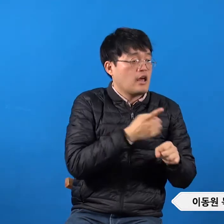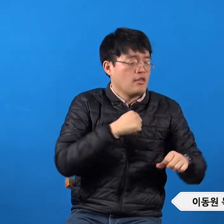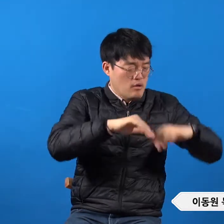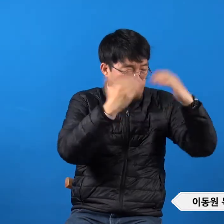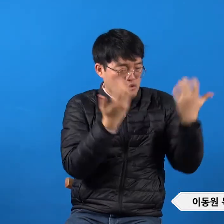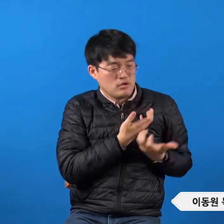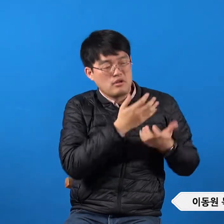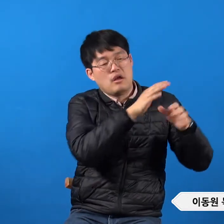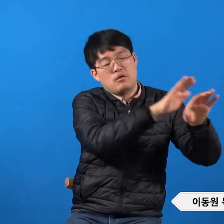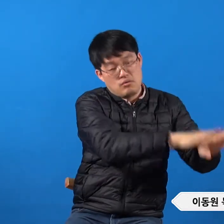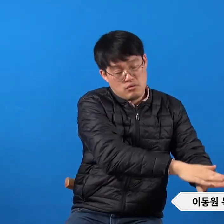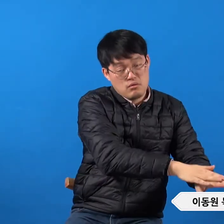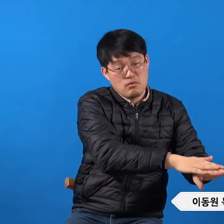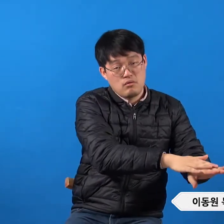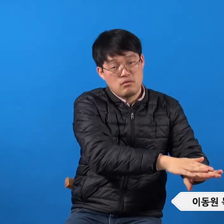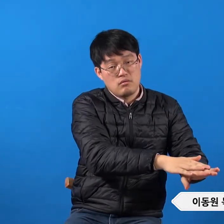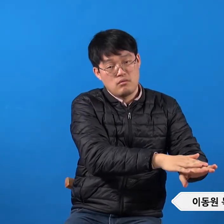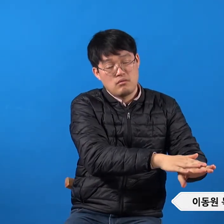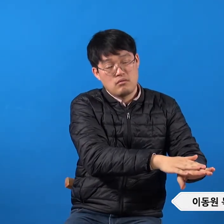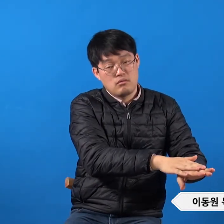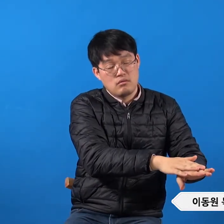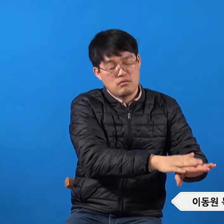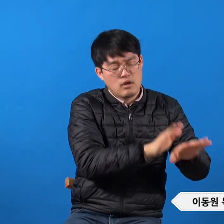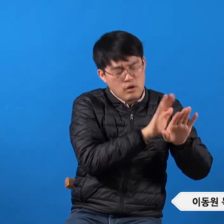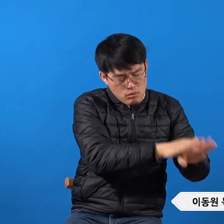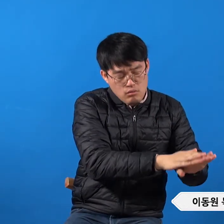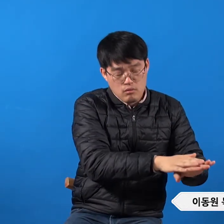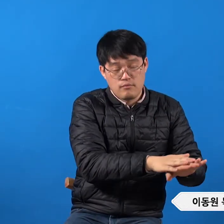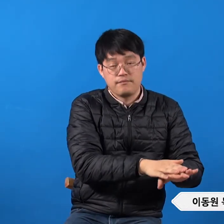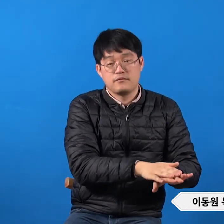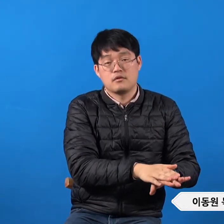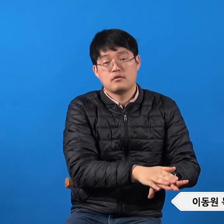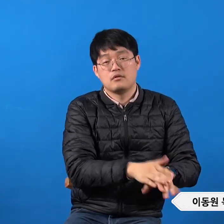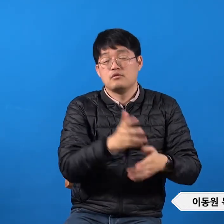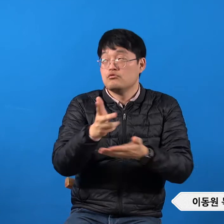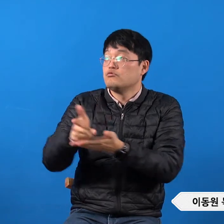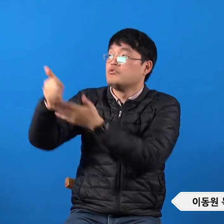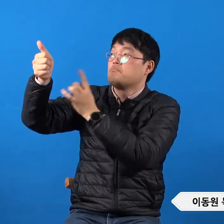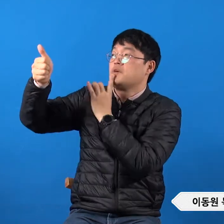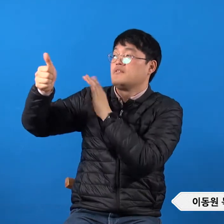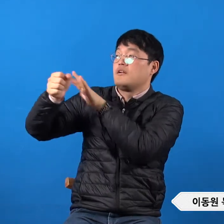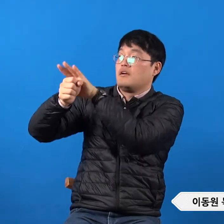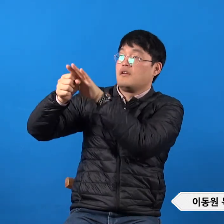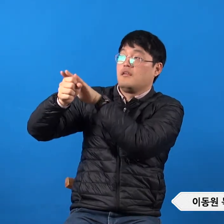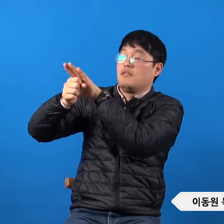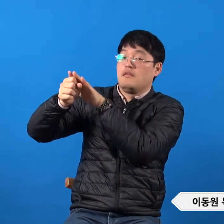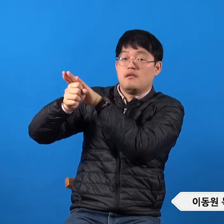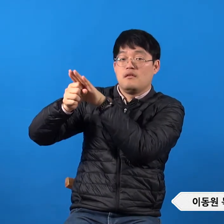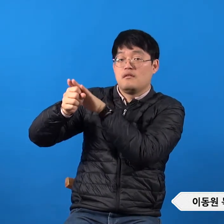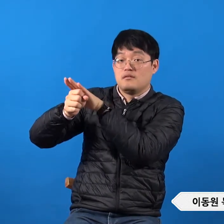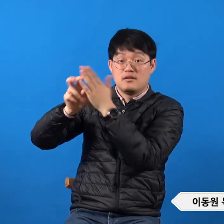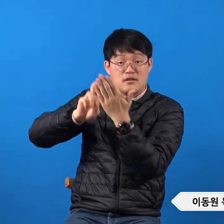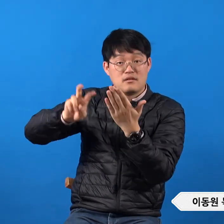모든 것 내려놓고 하나님보다 더 사랑하면 우상이란 말이죠. 그거 내려놓고 주님만